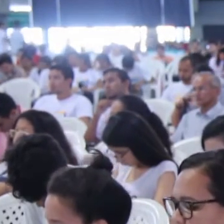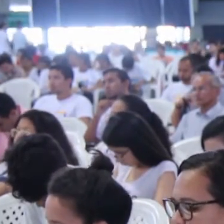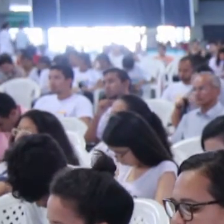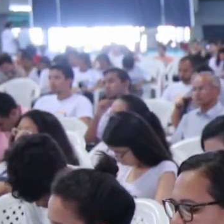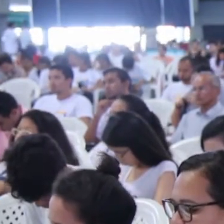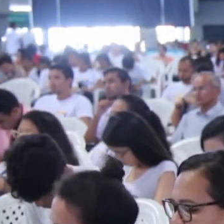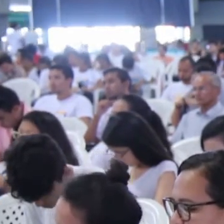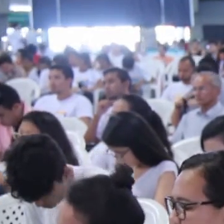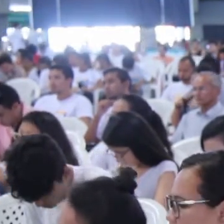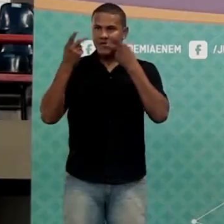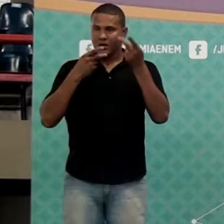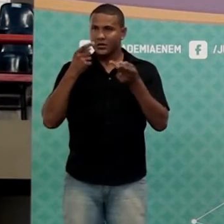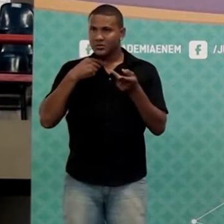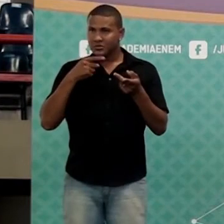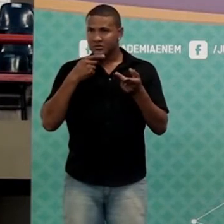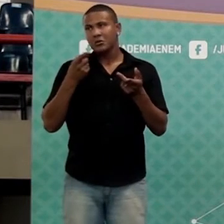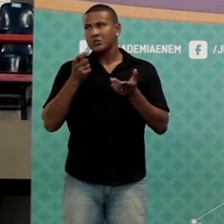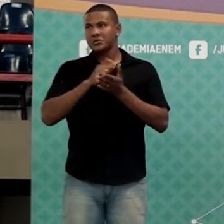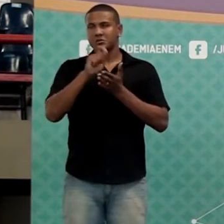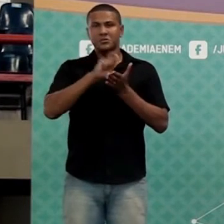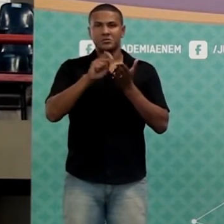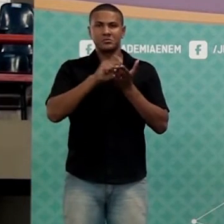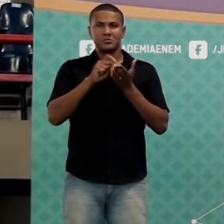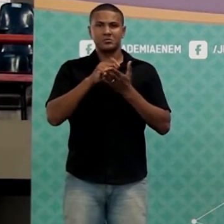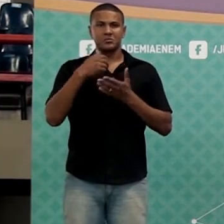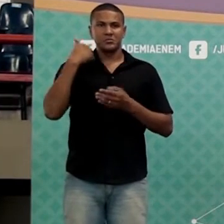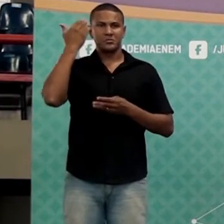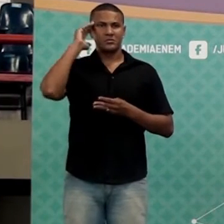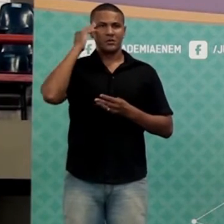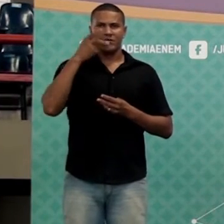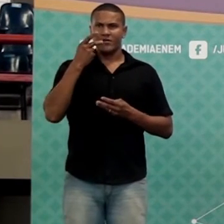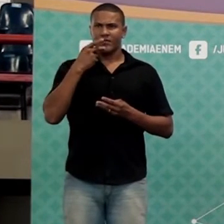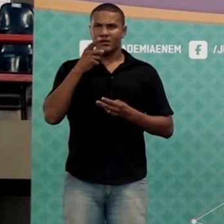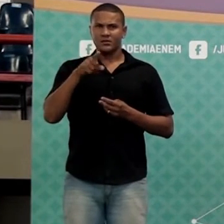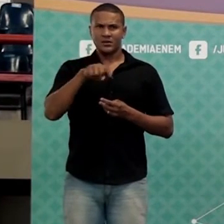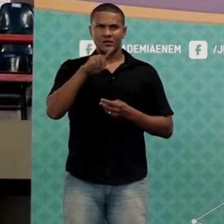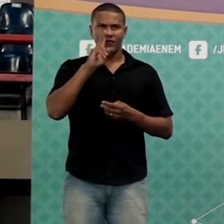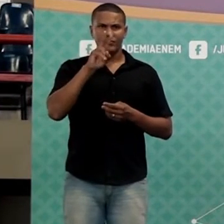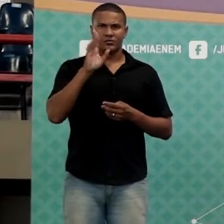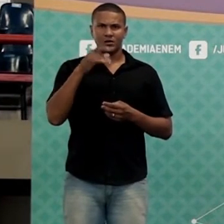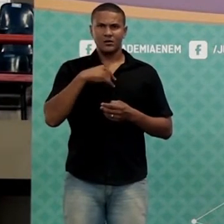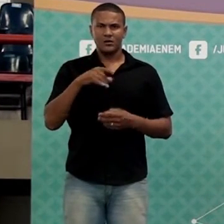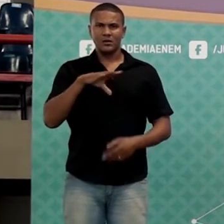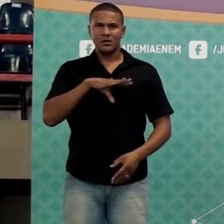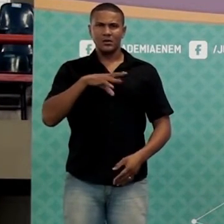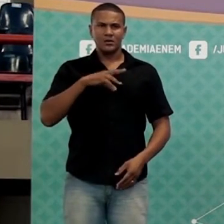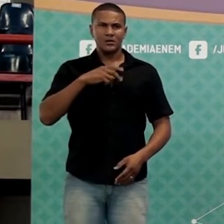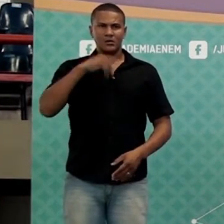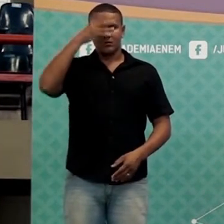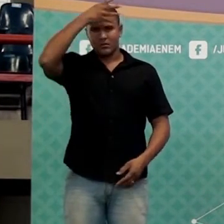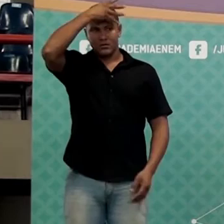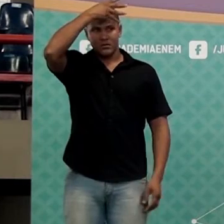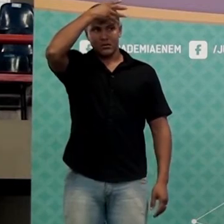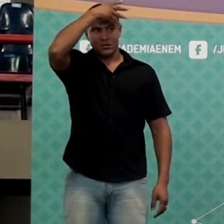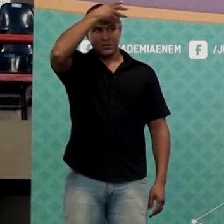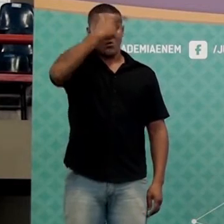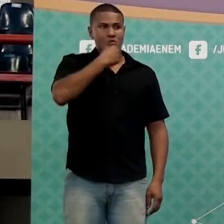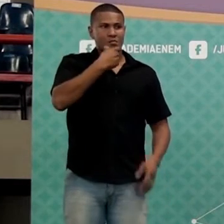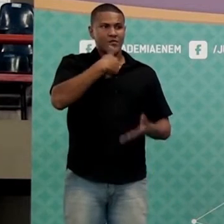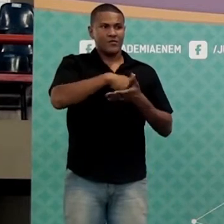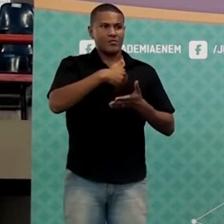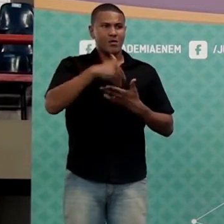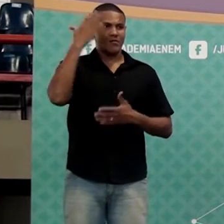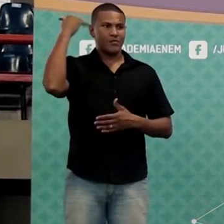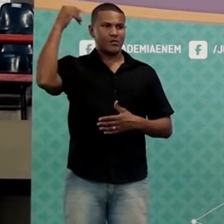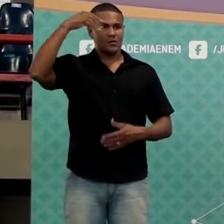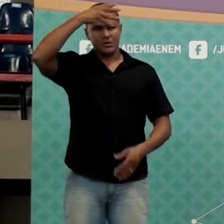que ninguém consegue falar português. A gente não entende português falando. Você já viu a entrevista do Cristiano Ronaldo? É desesperador. Que é quando